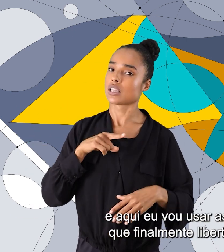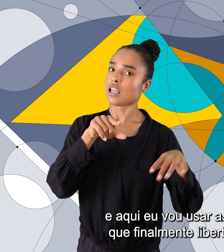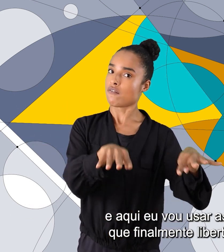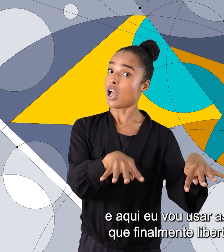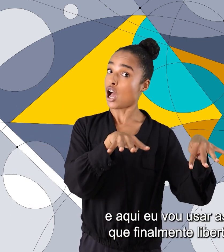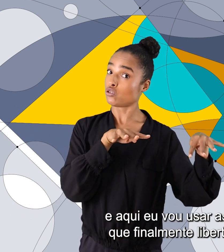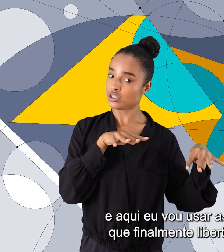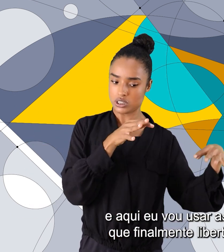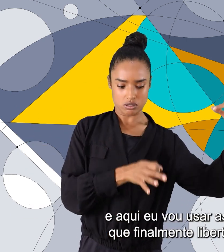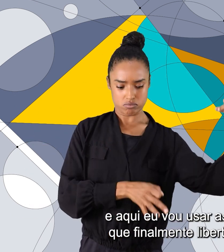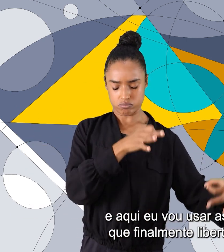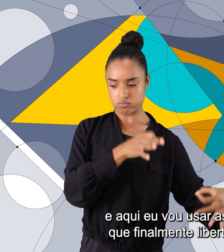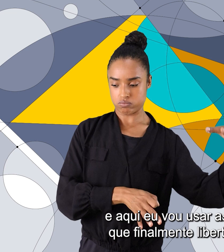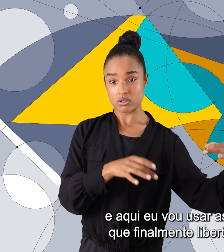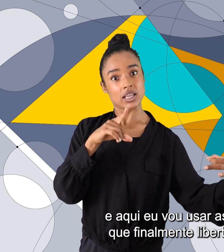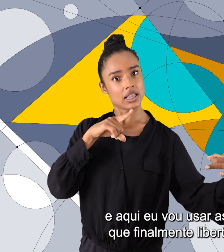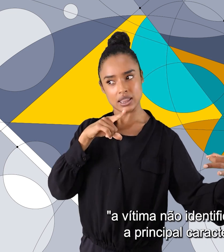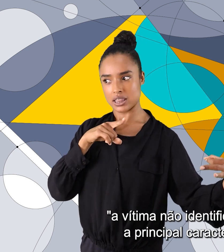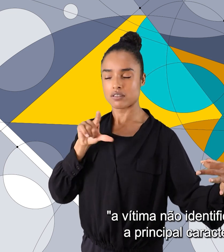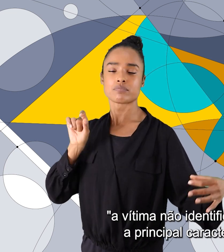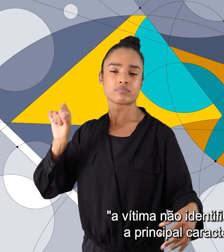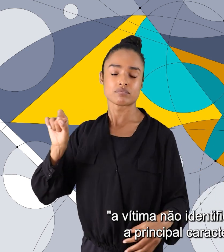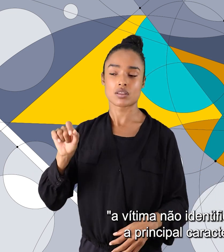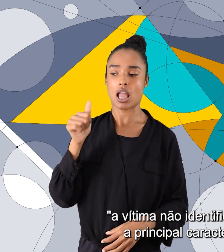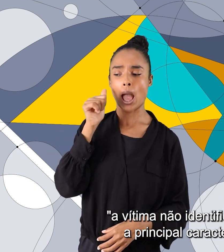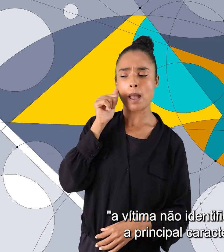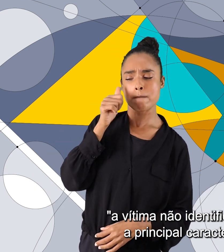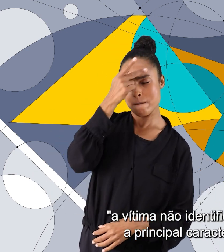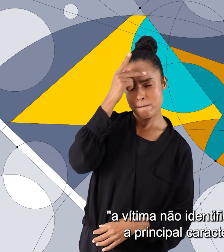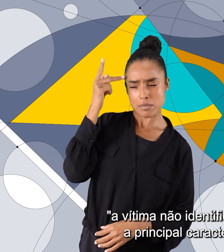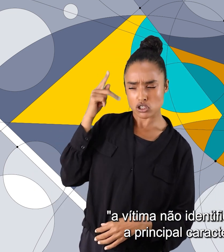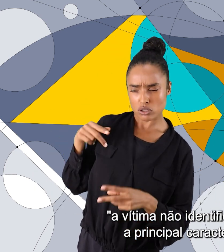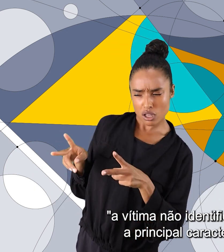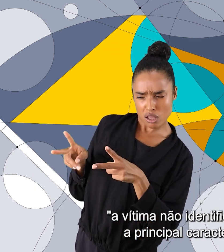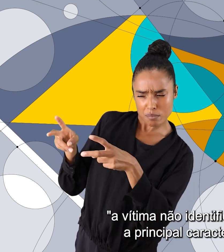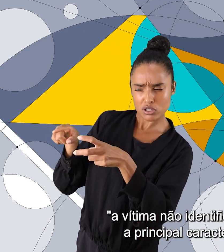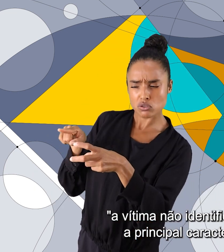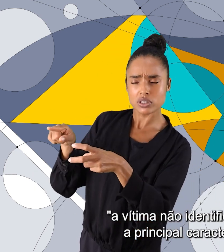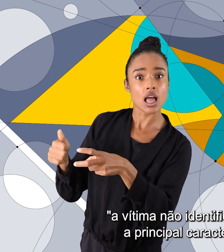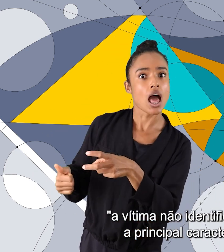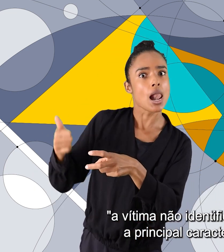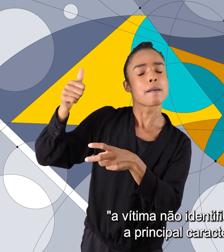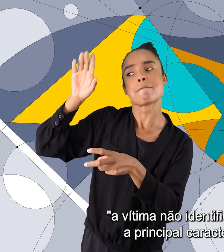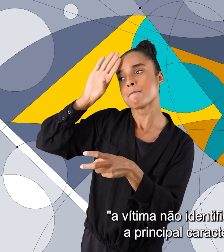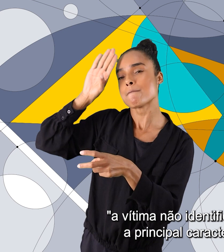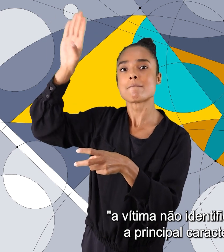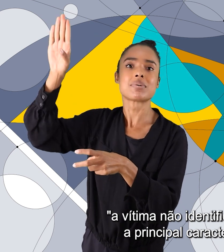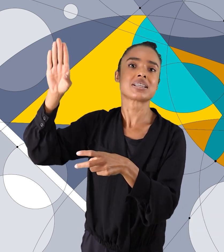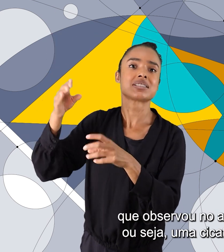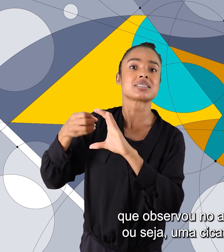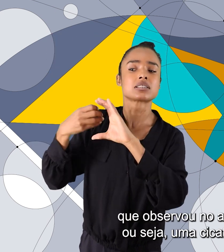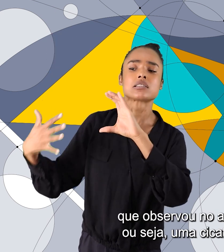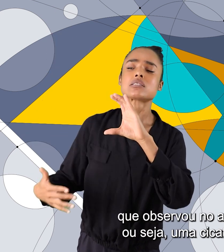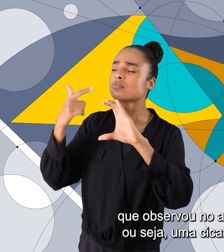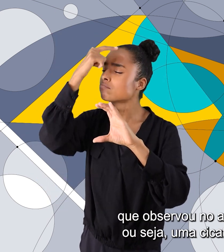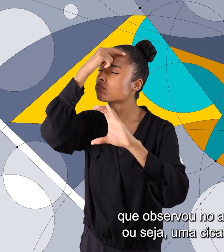da decisão que finalmente libertou o Anderson, a vítima não identificou no acusado a principal característica física